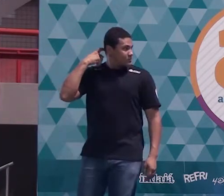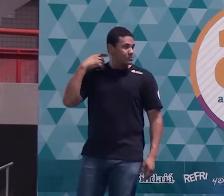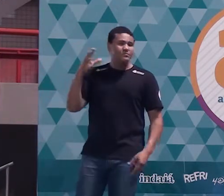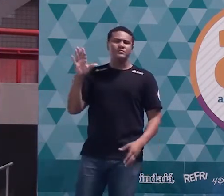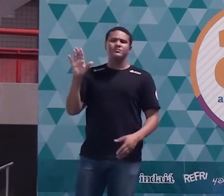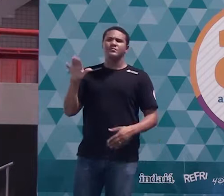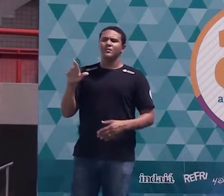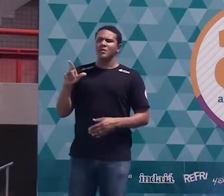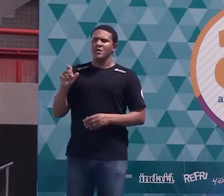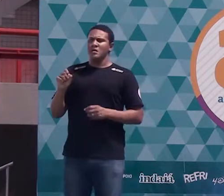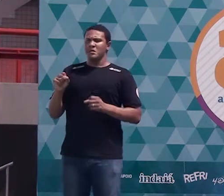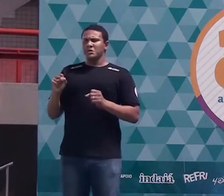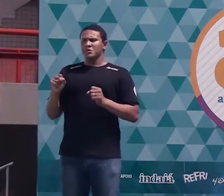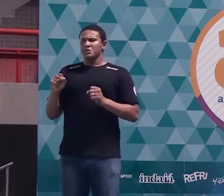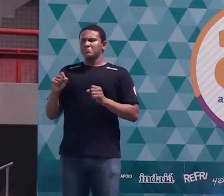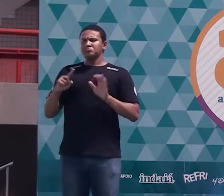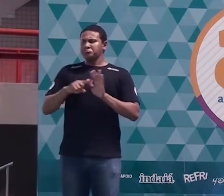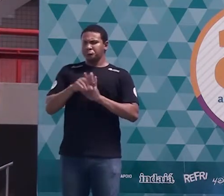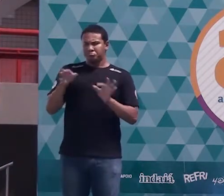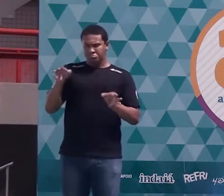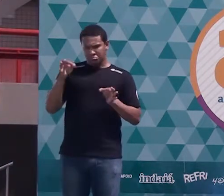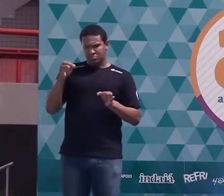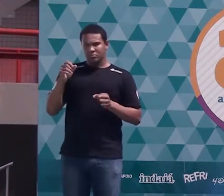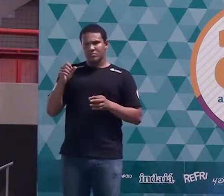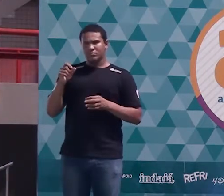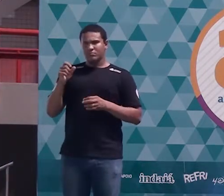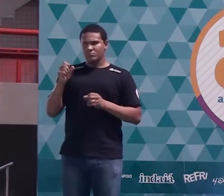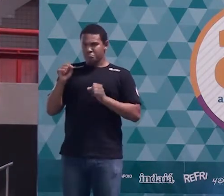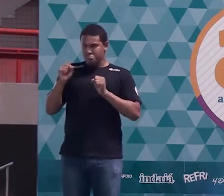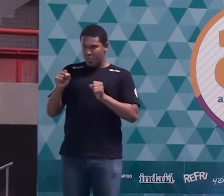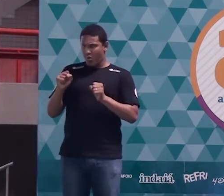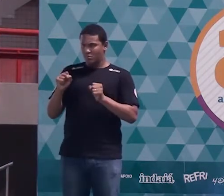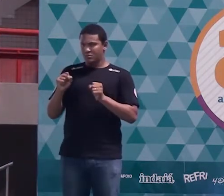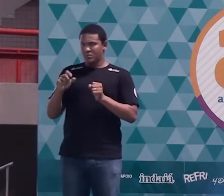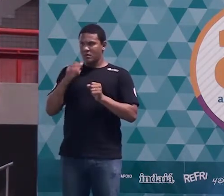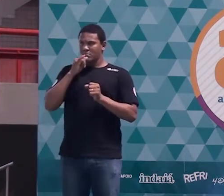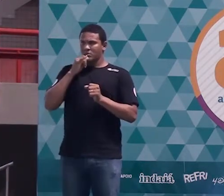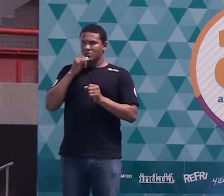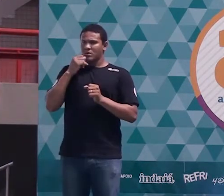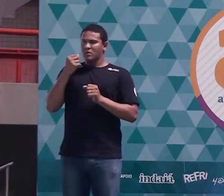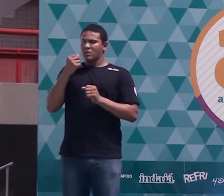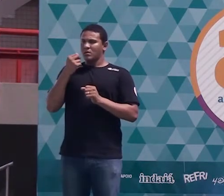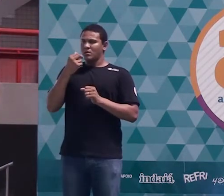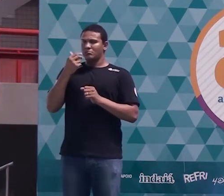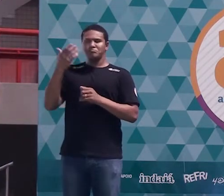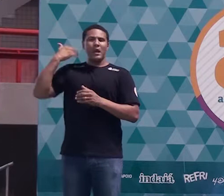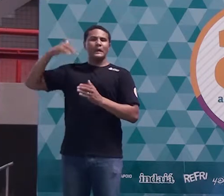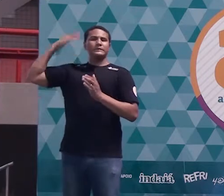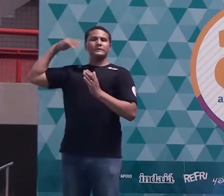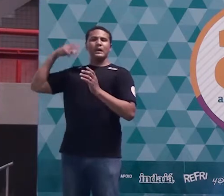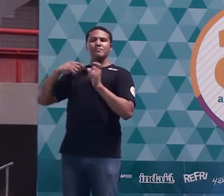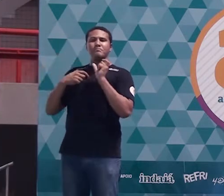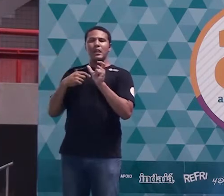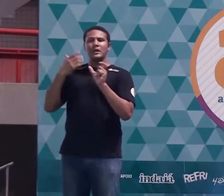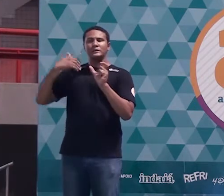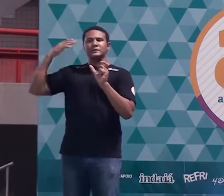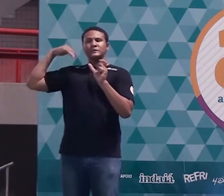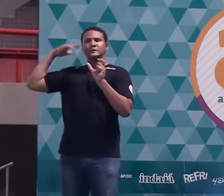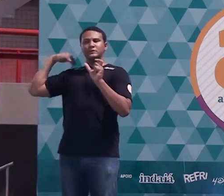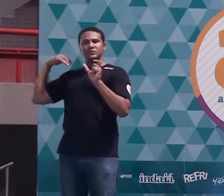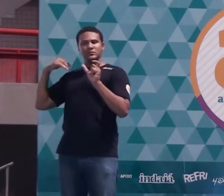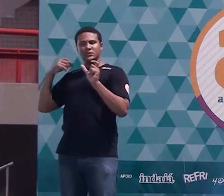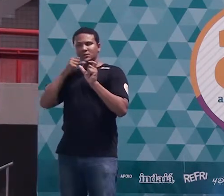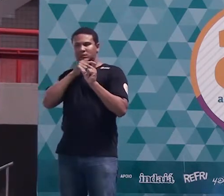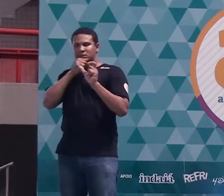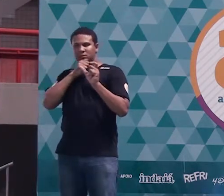Professor, pode utilizar uma linguagem arcaica na redação do Enem? Não deve. Não deve. Você tem que ser objetivo, simples.